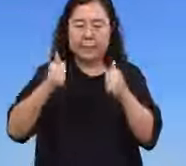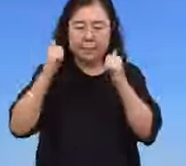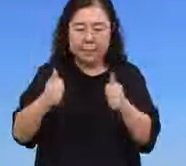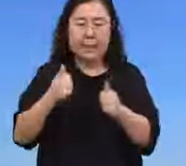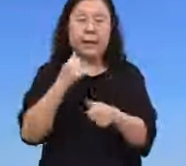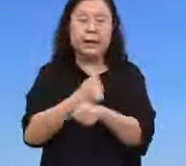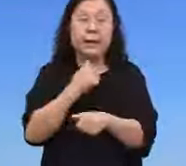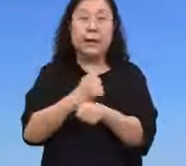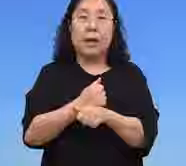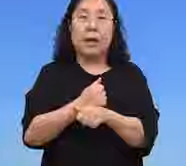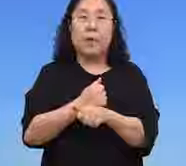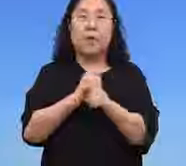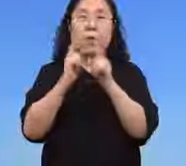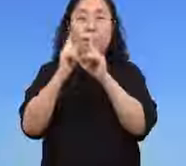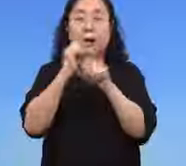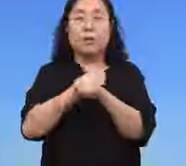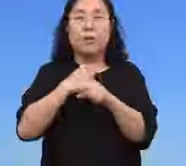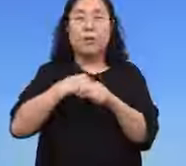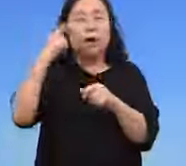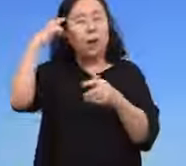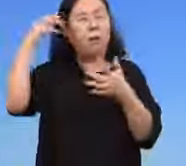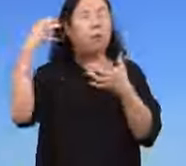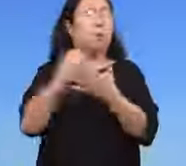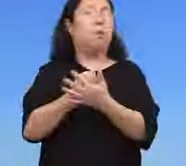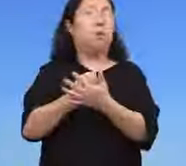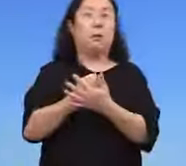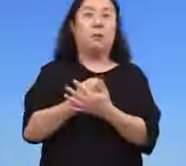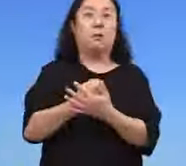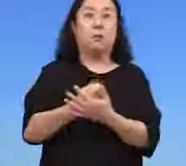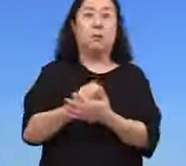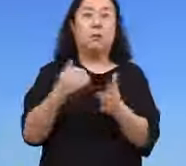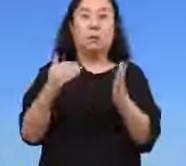말로. 이게 충격적인 거 아닙니까?